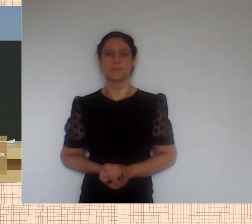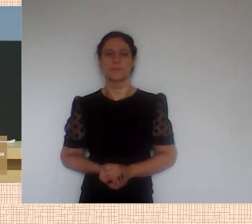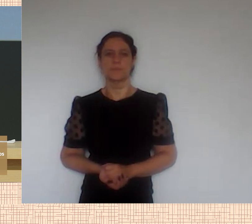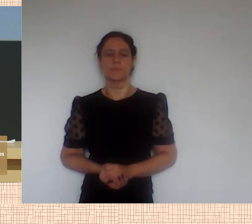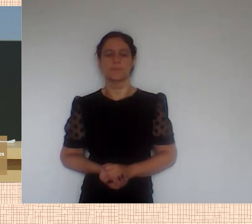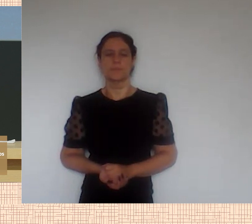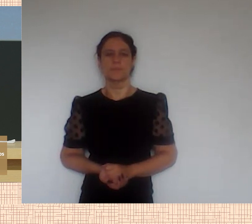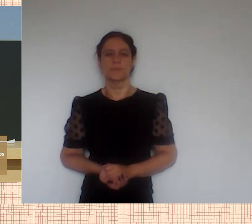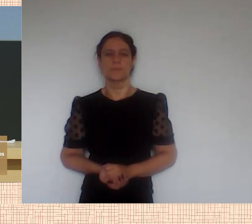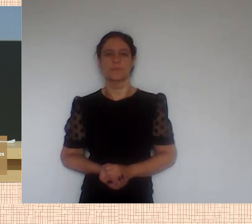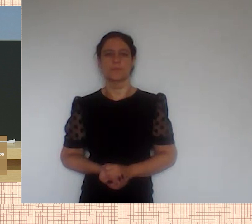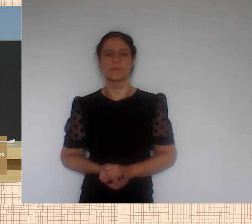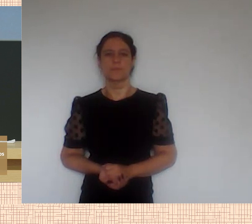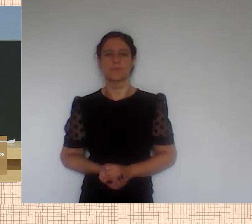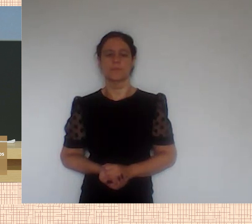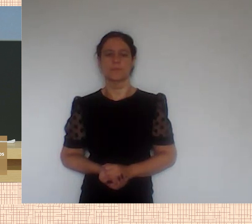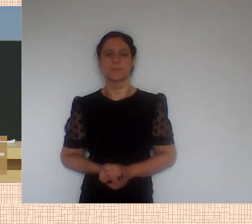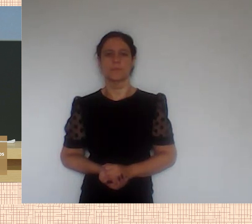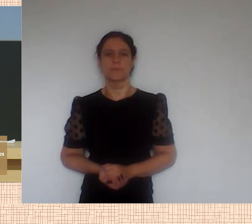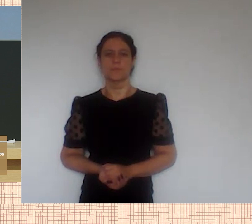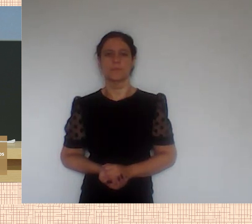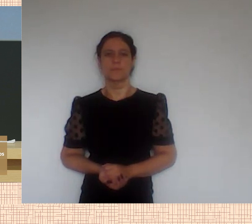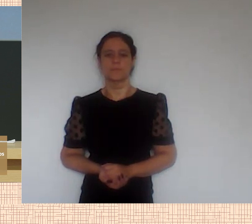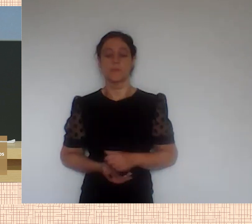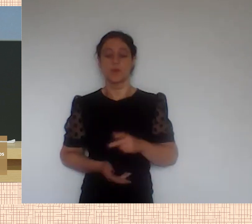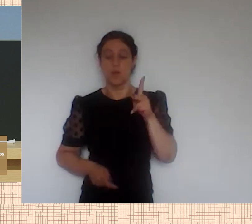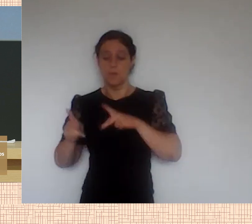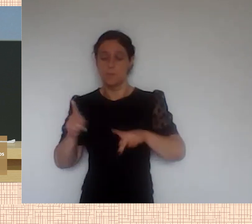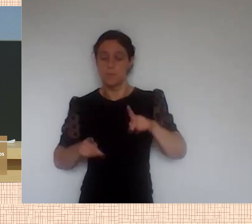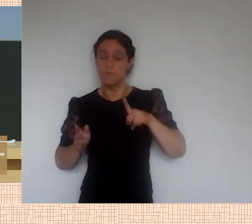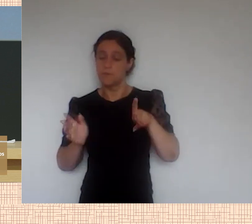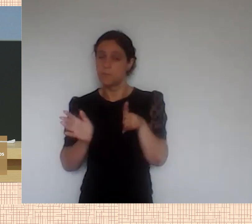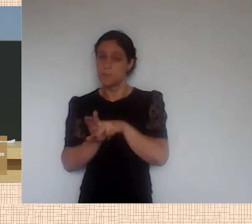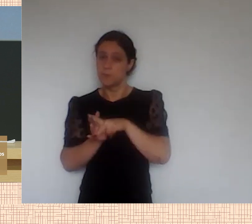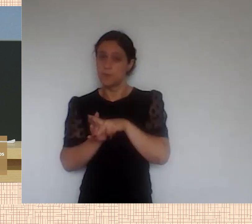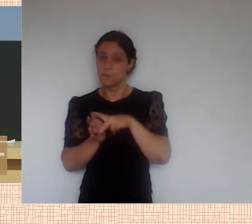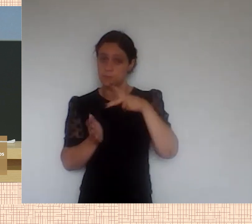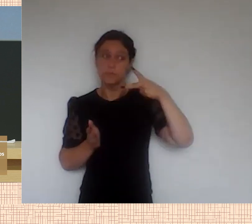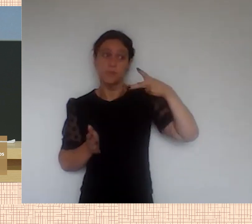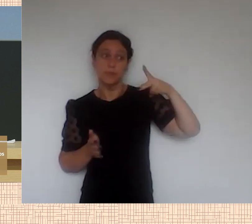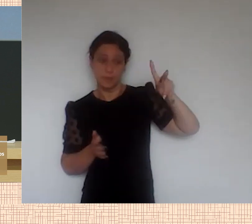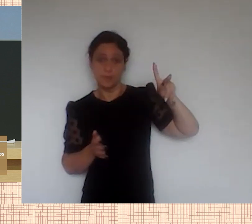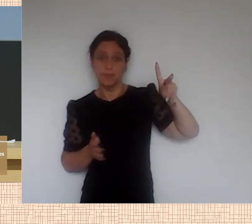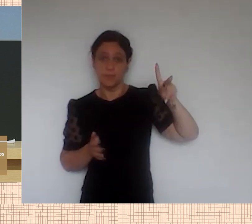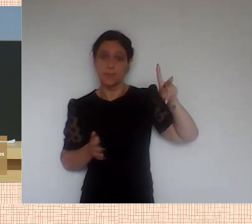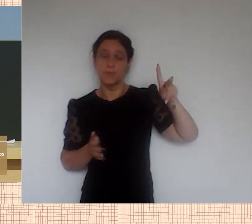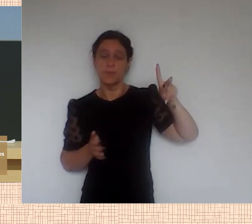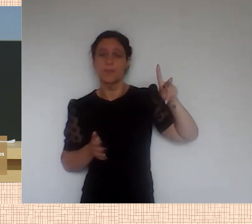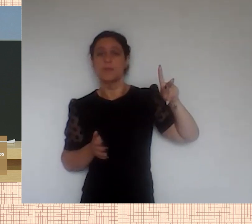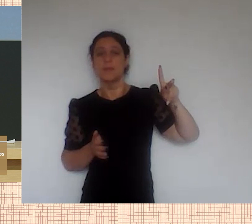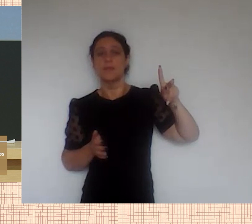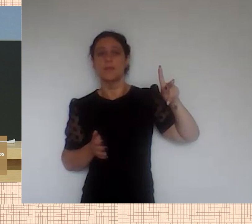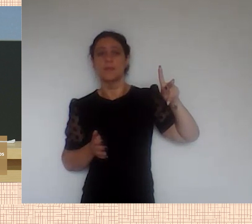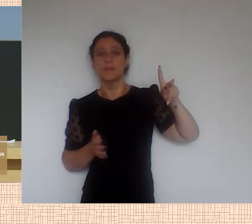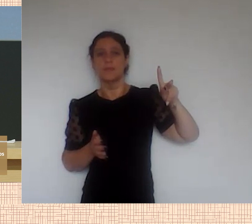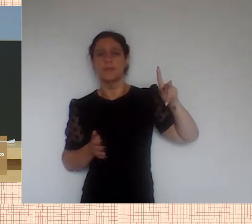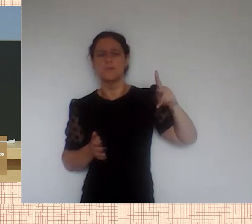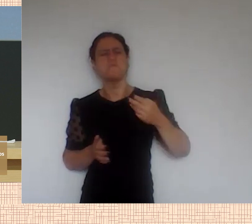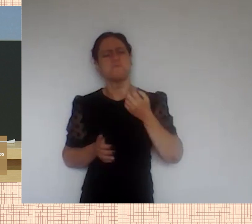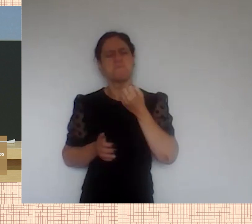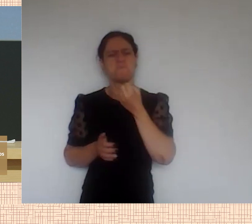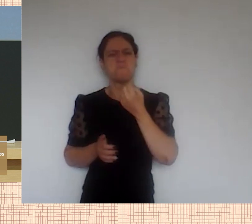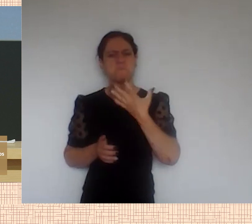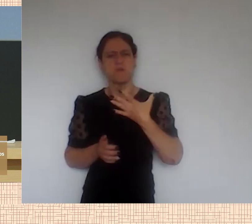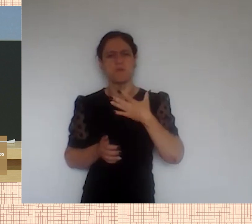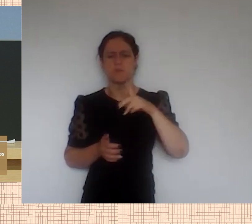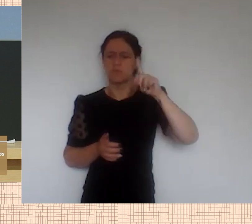povo se apresentará generoso no dia da convocação.